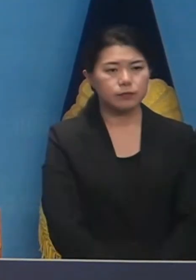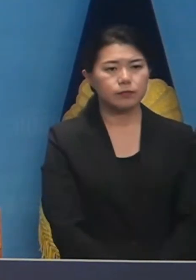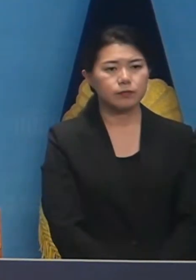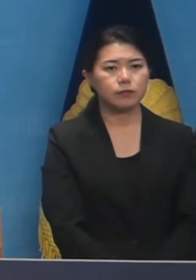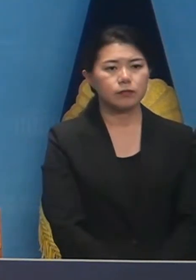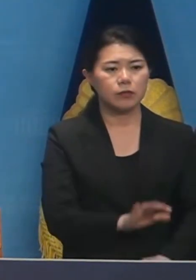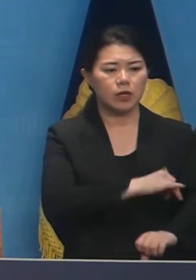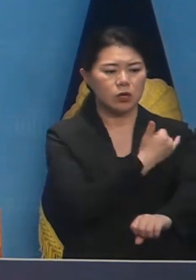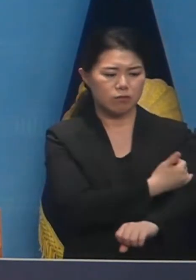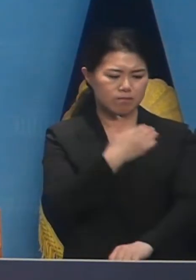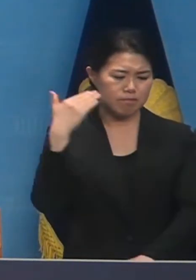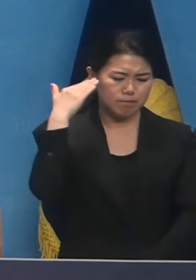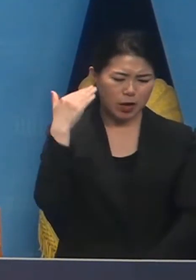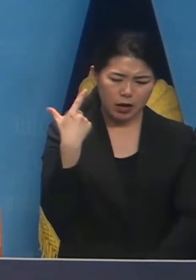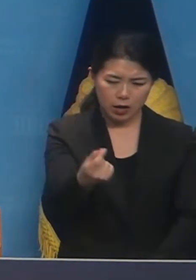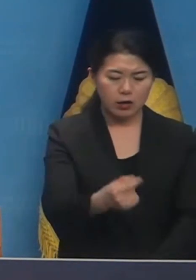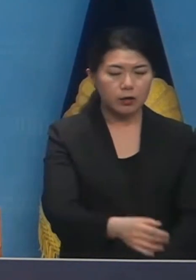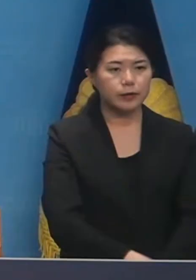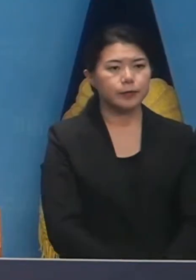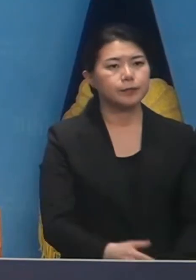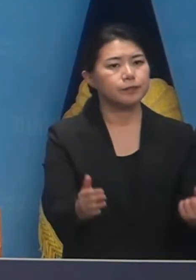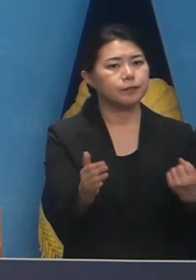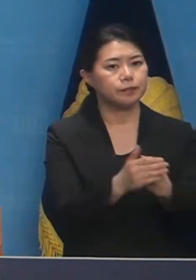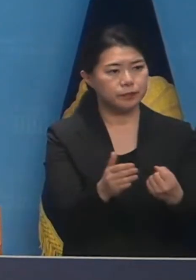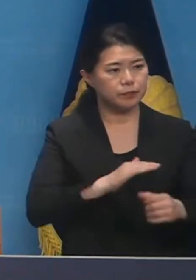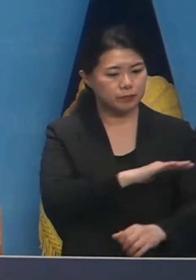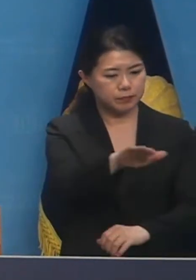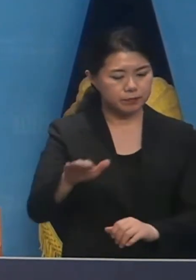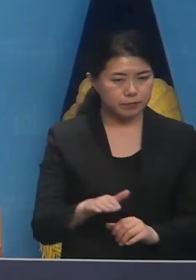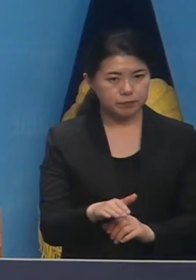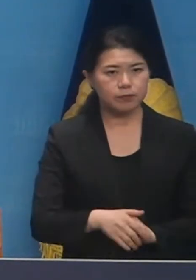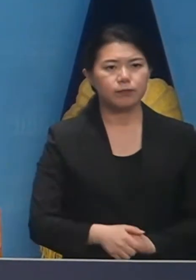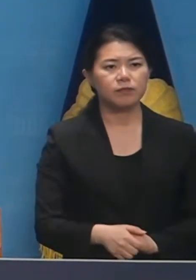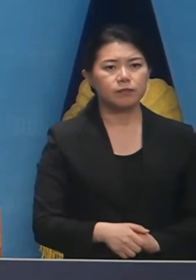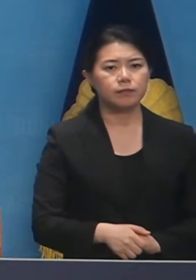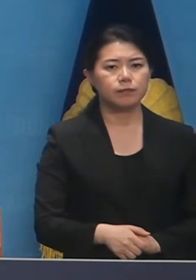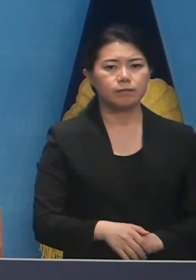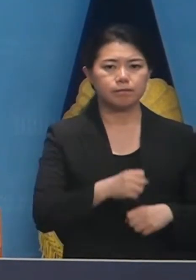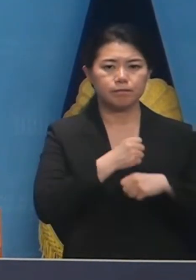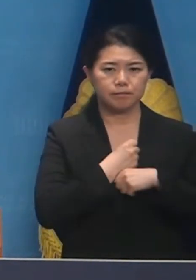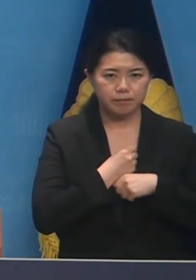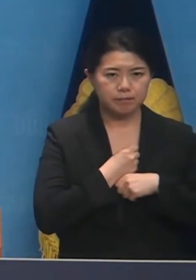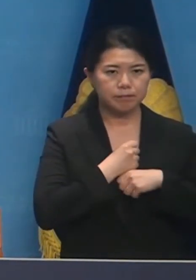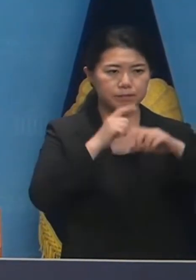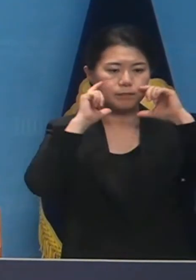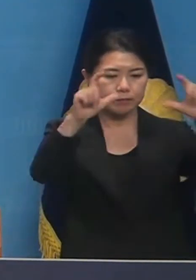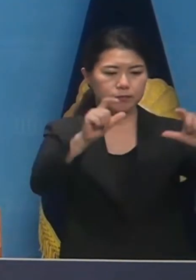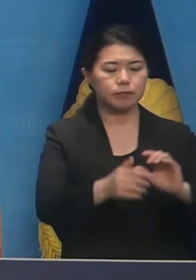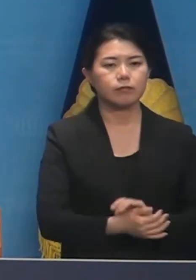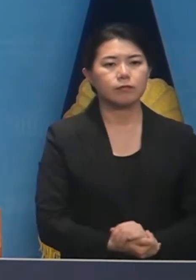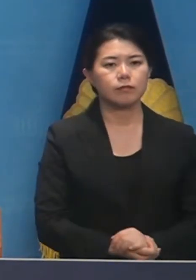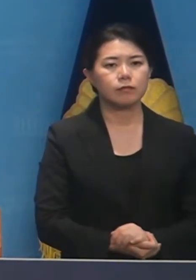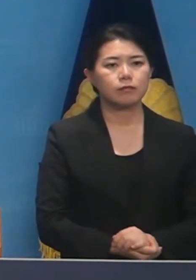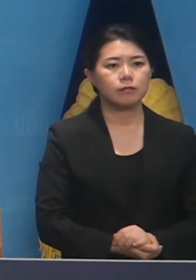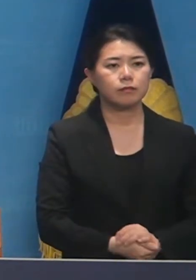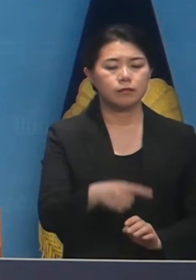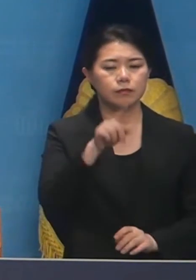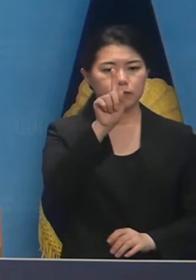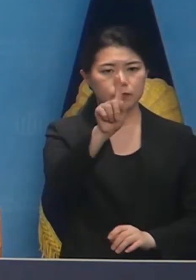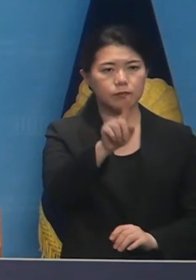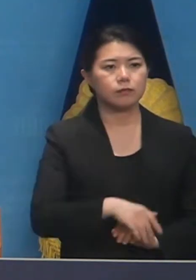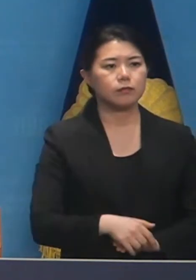없는 인권 침해다. 이에 우리는 다음을 엄중히 천명한다.